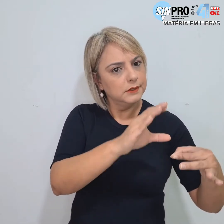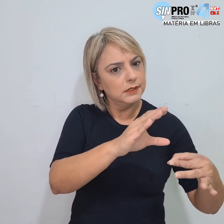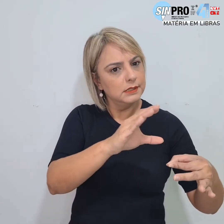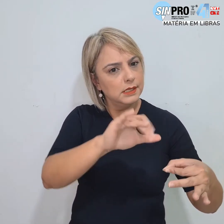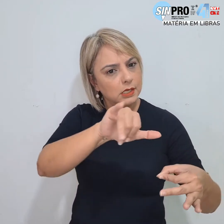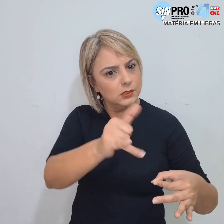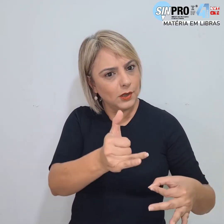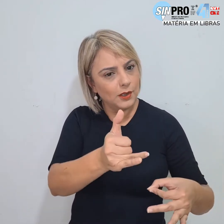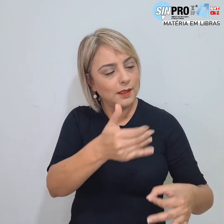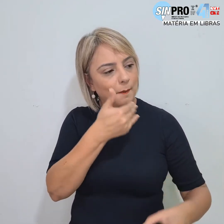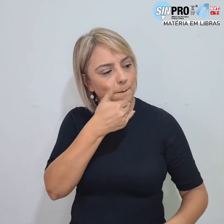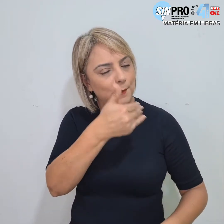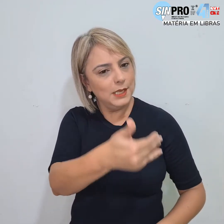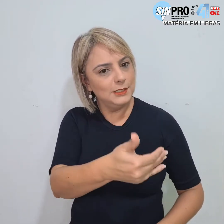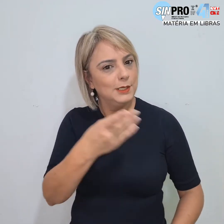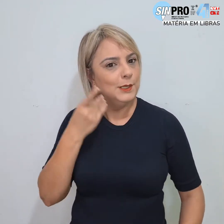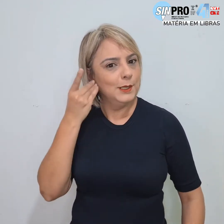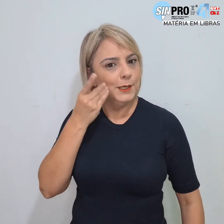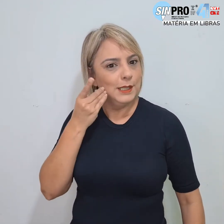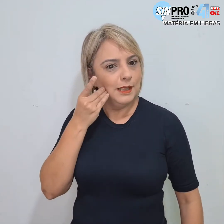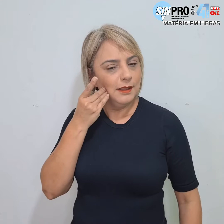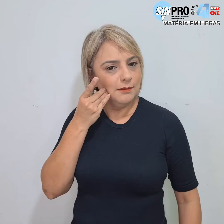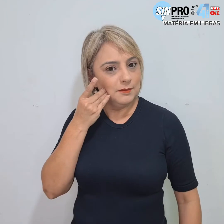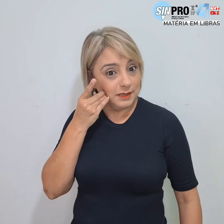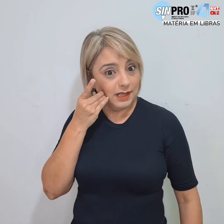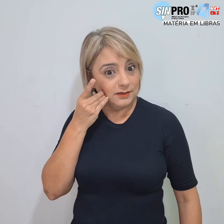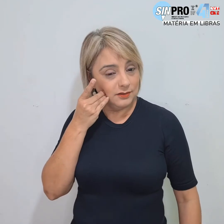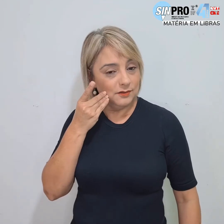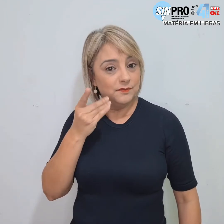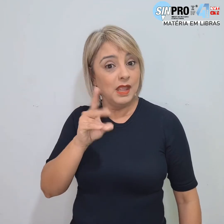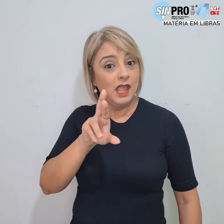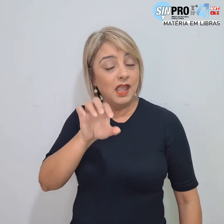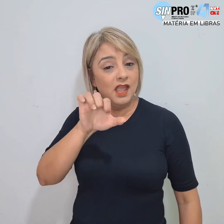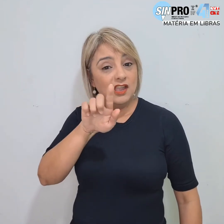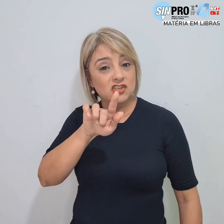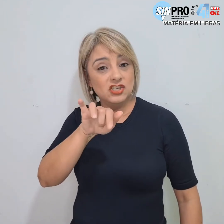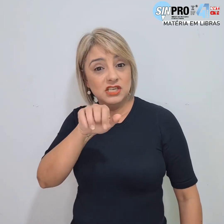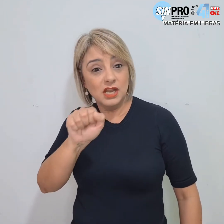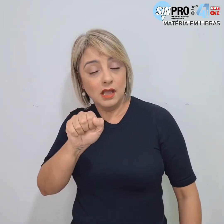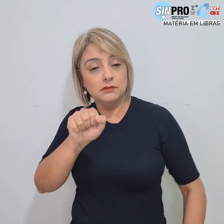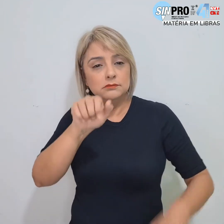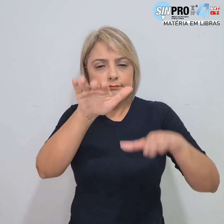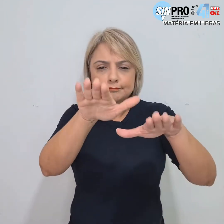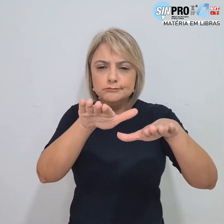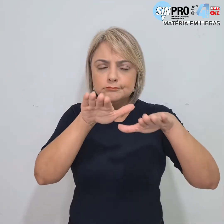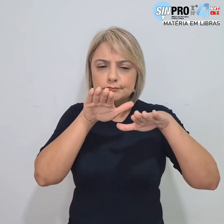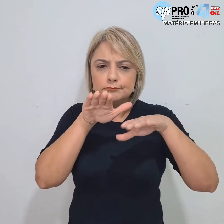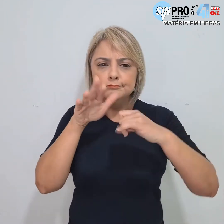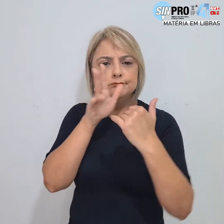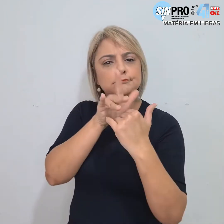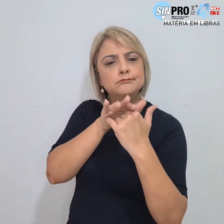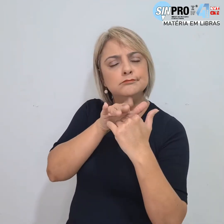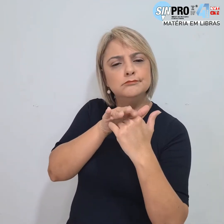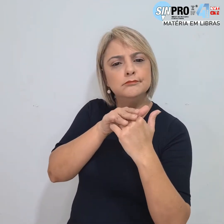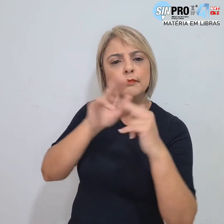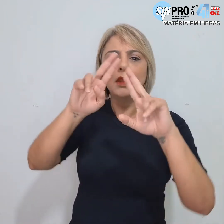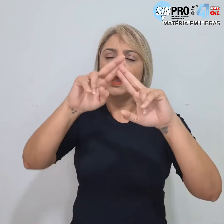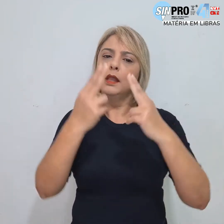por requerimento do deputado Reginaldo Veras, e transmitida pelo canal do YouTube da Câmara Legislativa